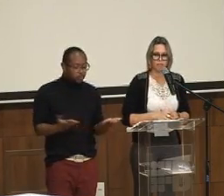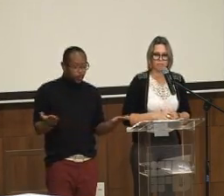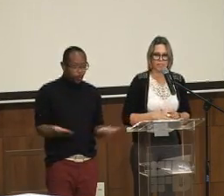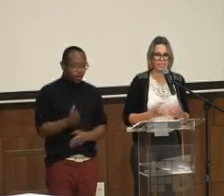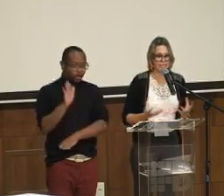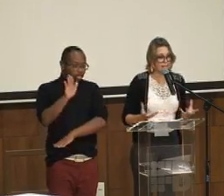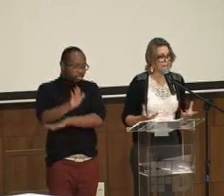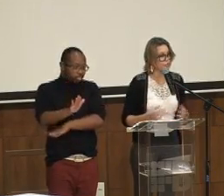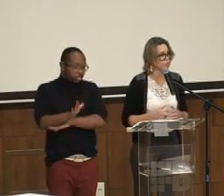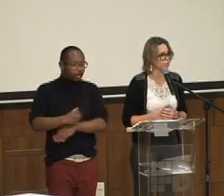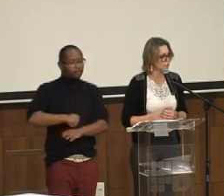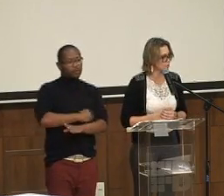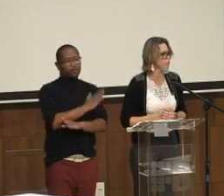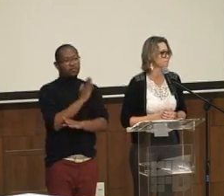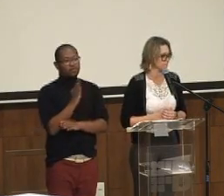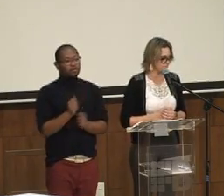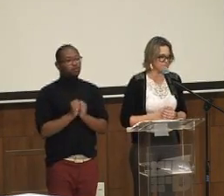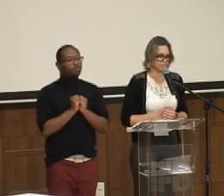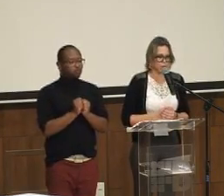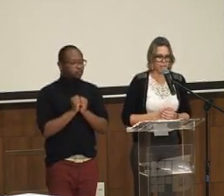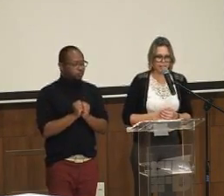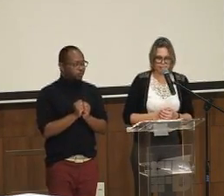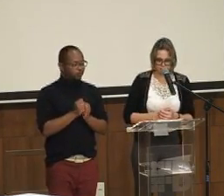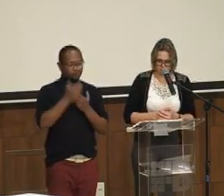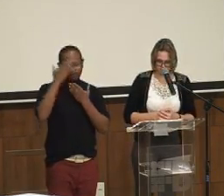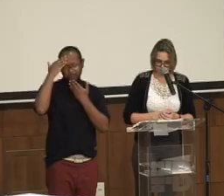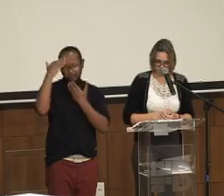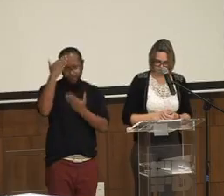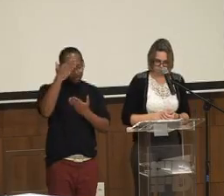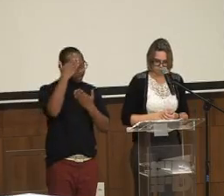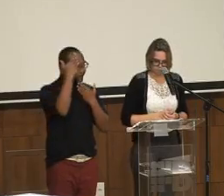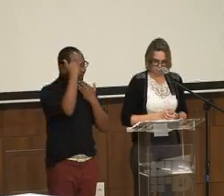aqui, passar essa tarde conosco. Obrigada.